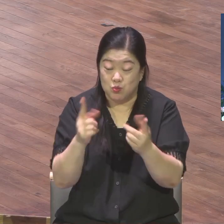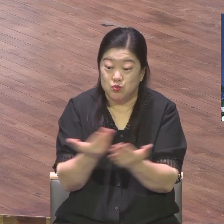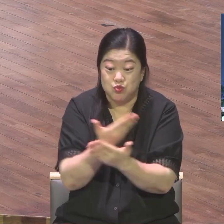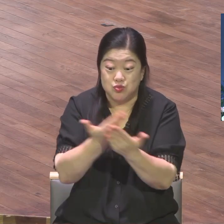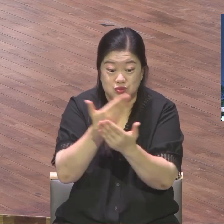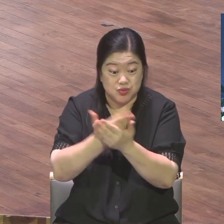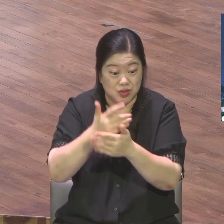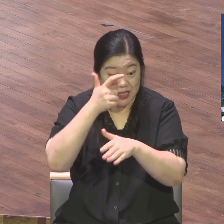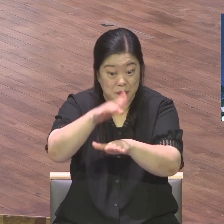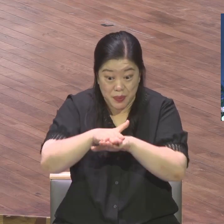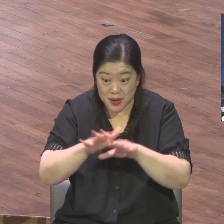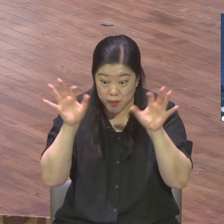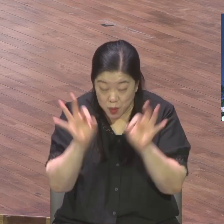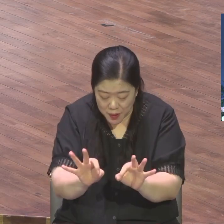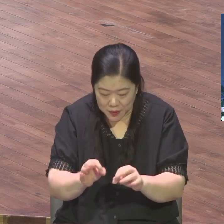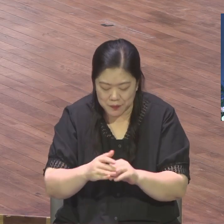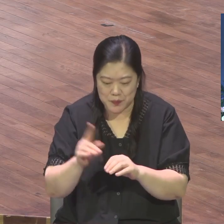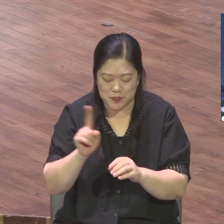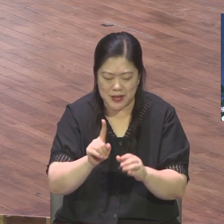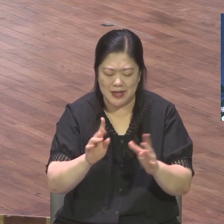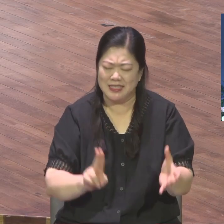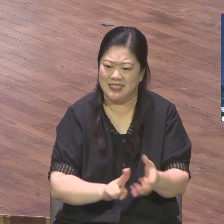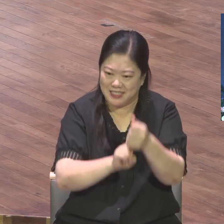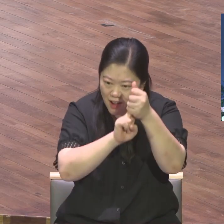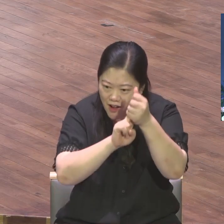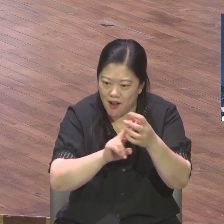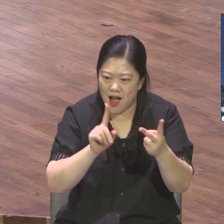알고 있어요. 현장에서 다 봤어요.